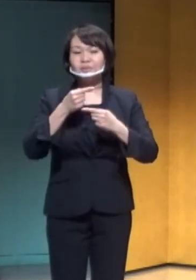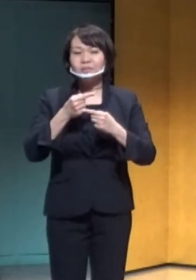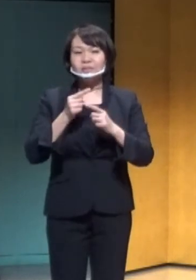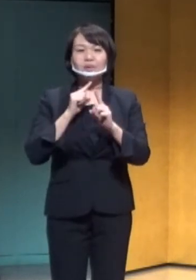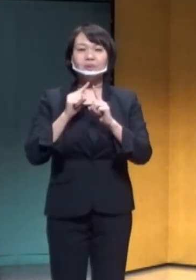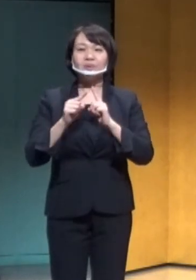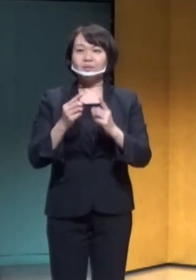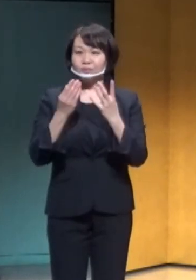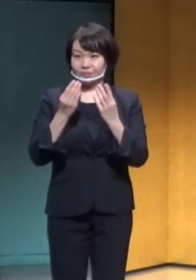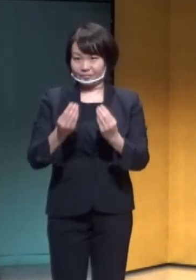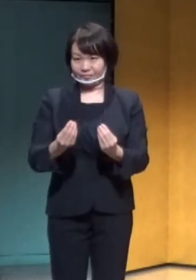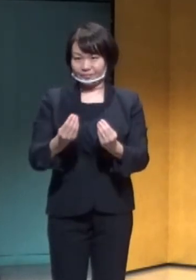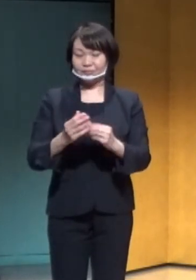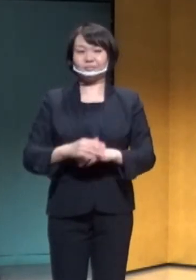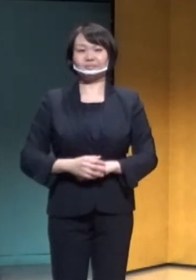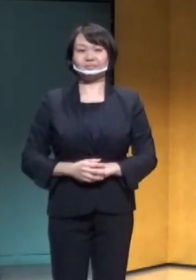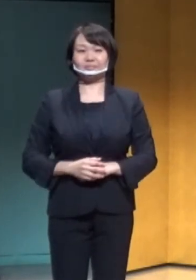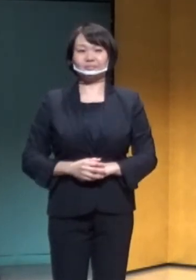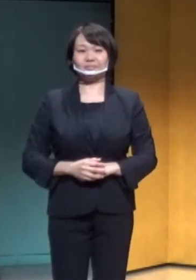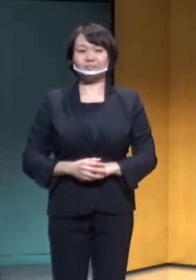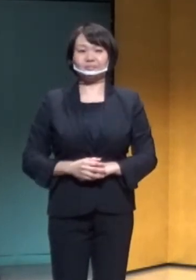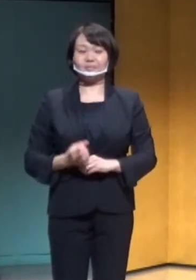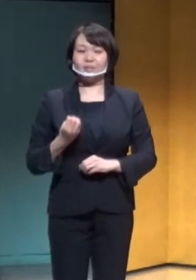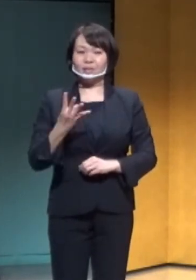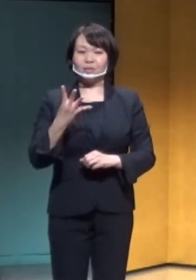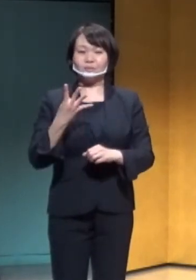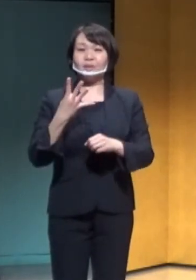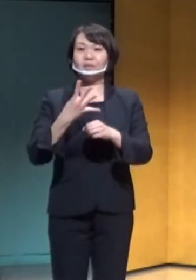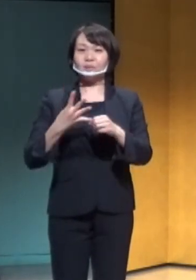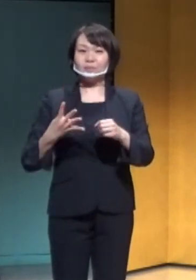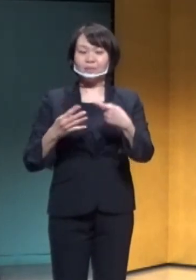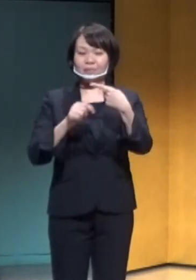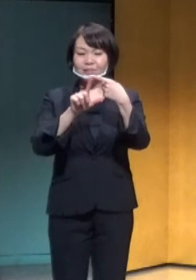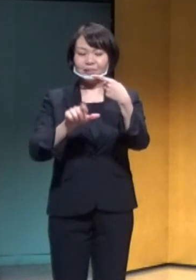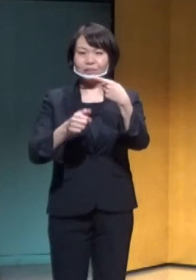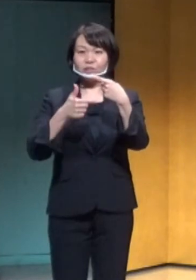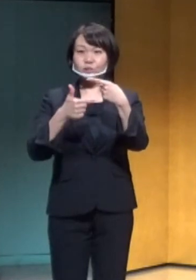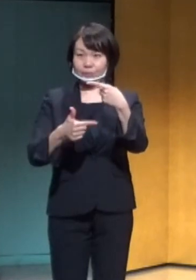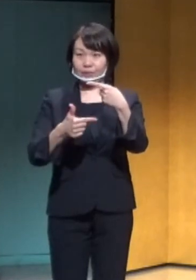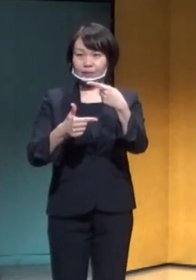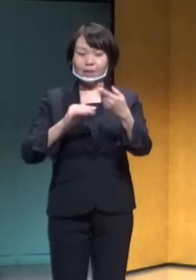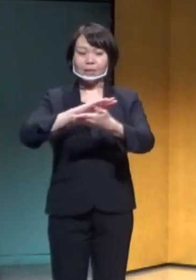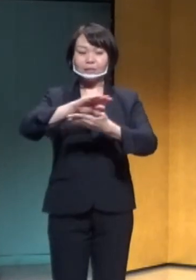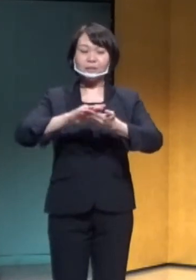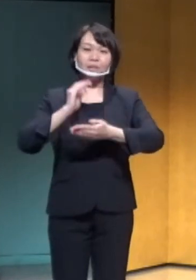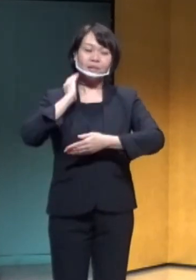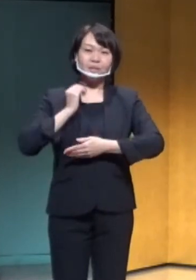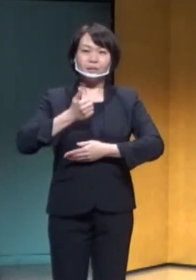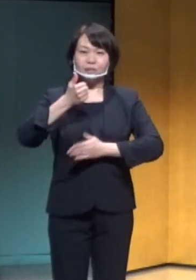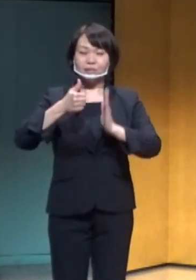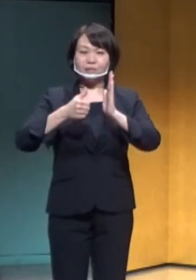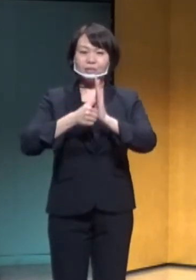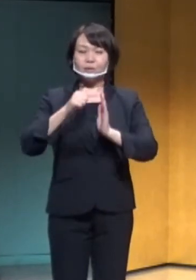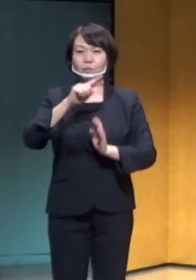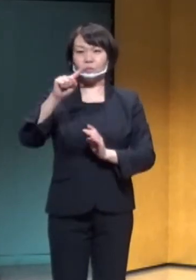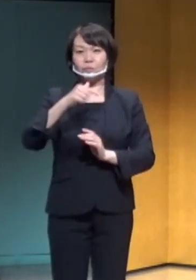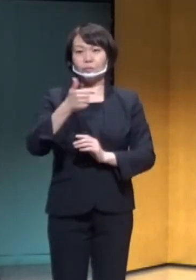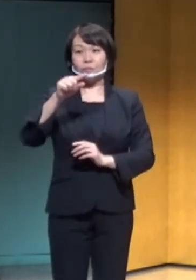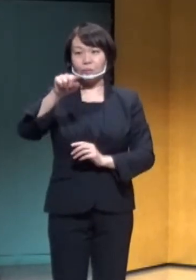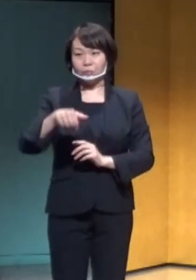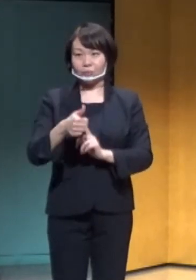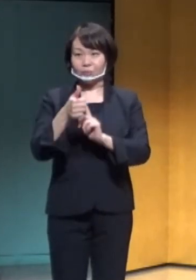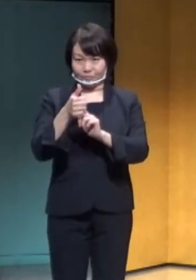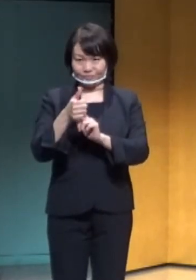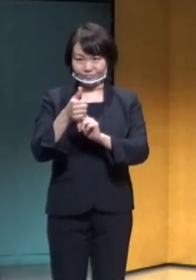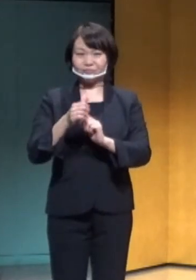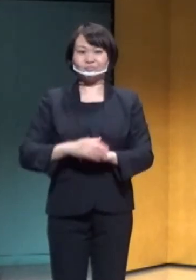とさせていただきます。令和4年1月6日埼玉県知事大野元裕代読。本日は